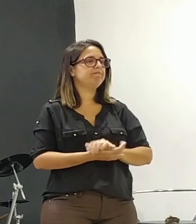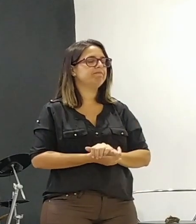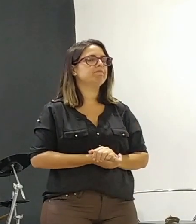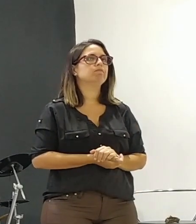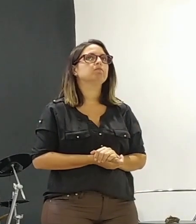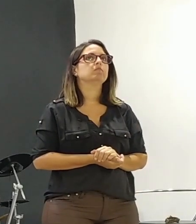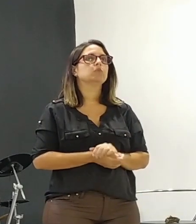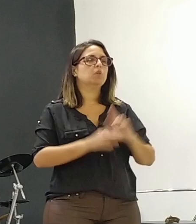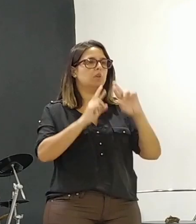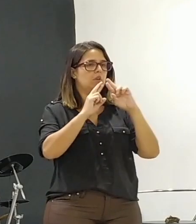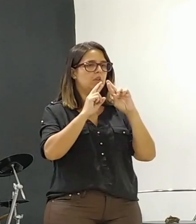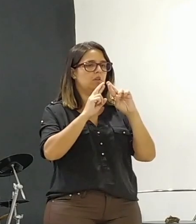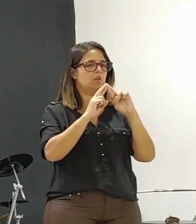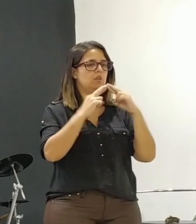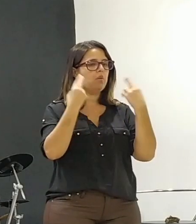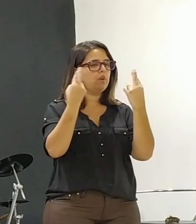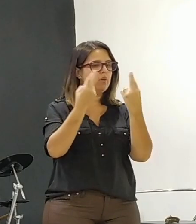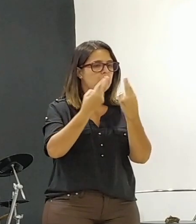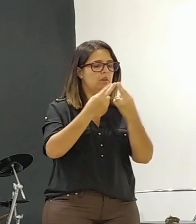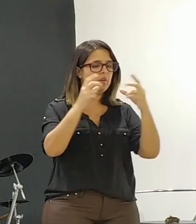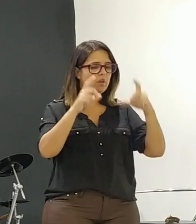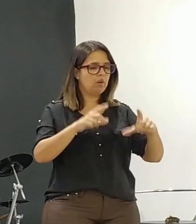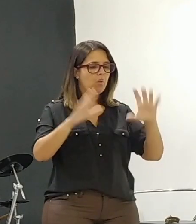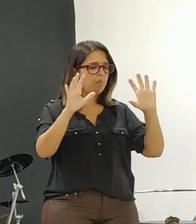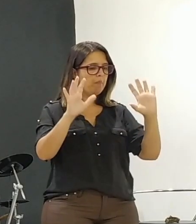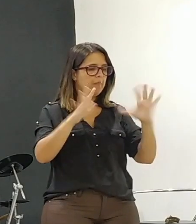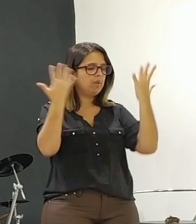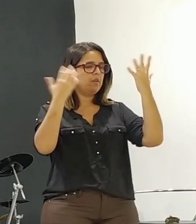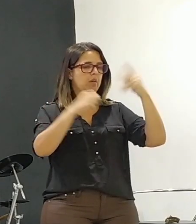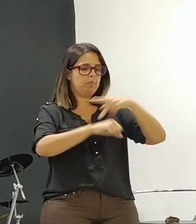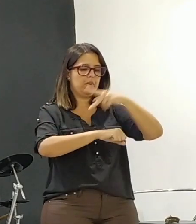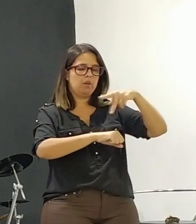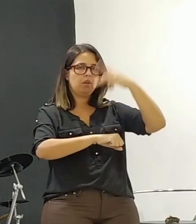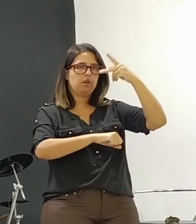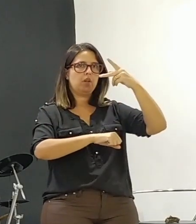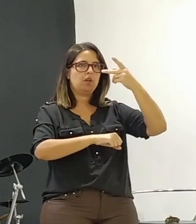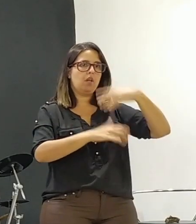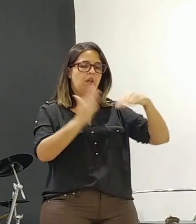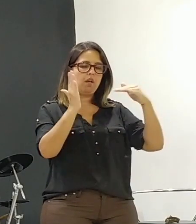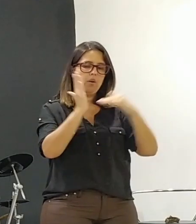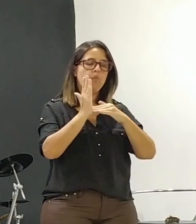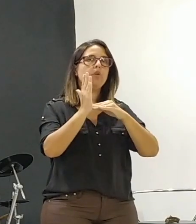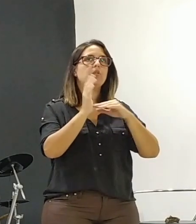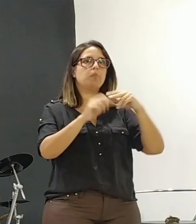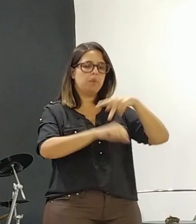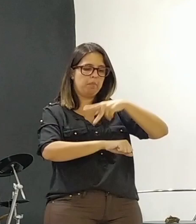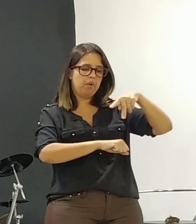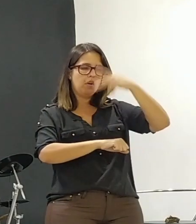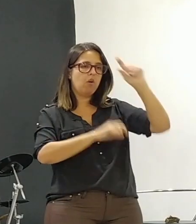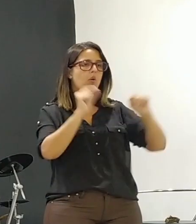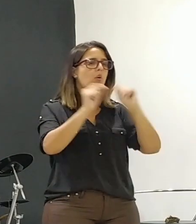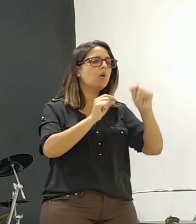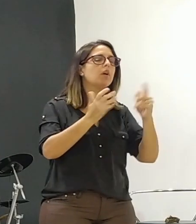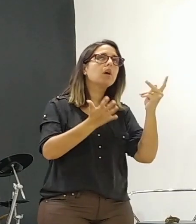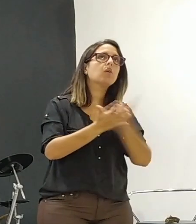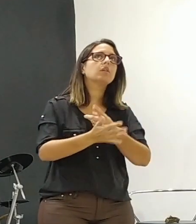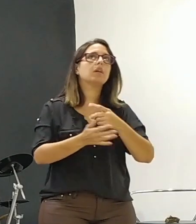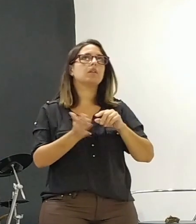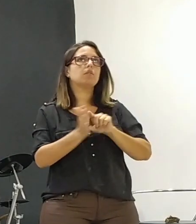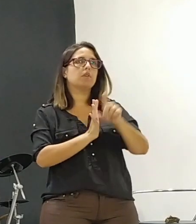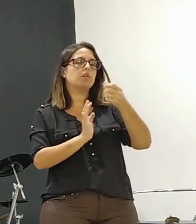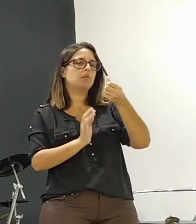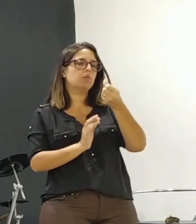eles estão reunidos ali naquele lugar para celebrarem a Páscoa, que é a última Páscoa, o que acontece no versículo